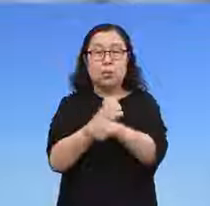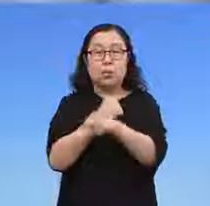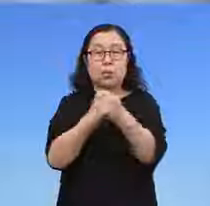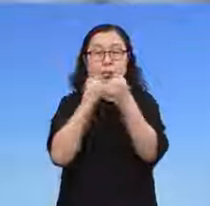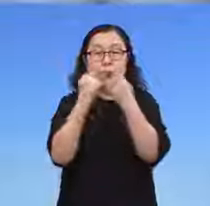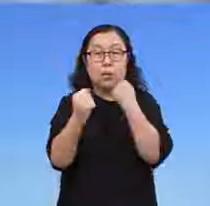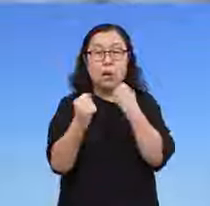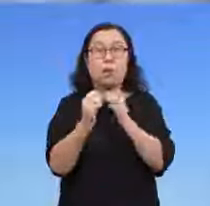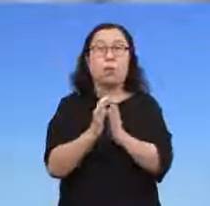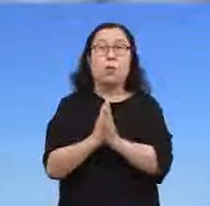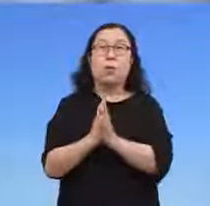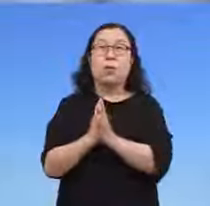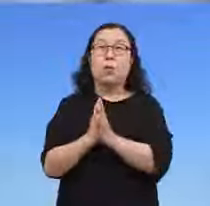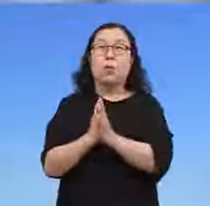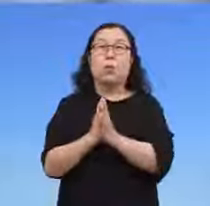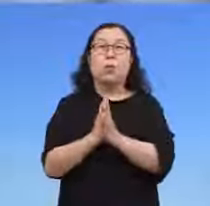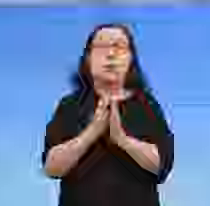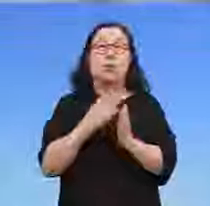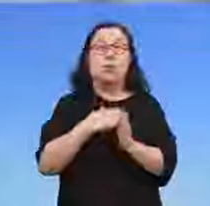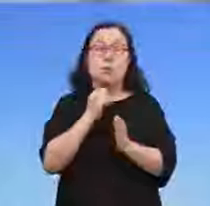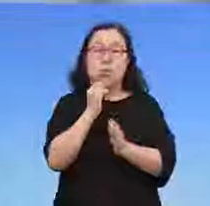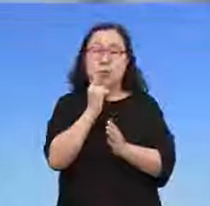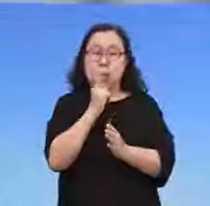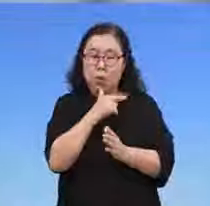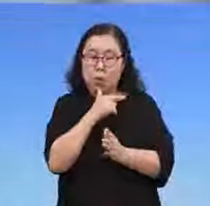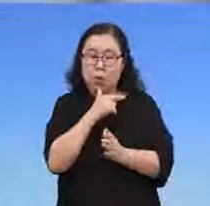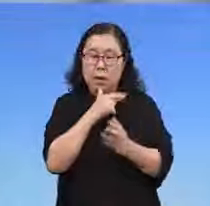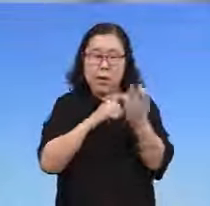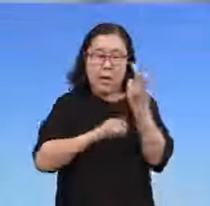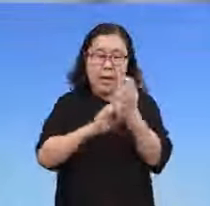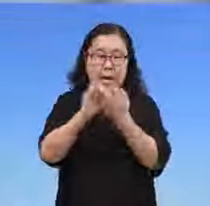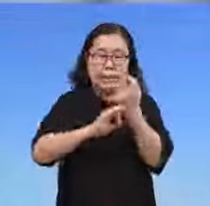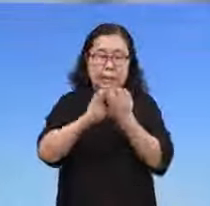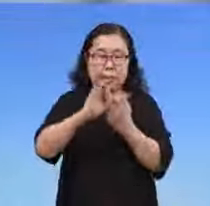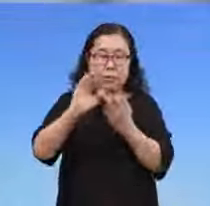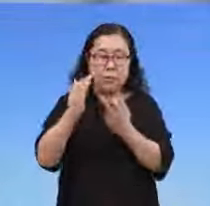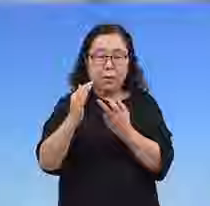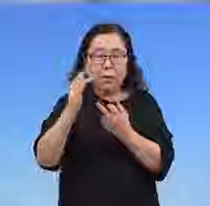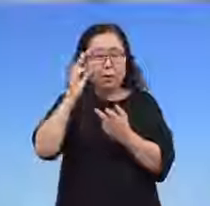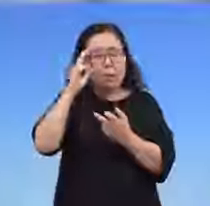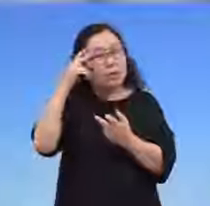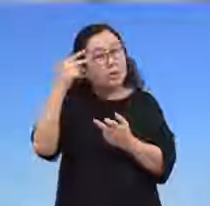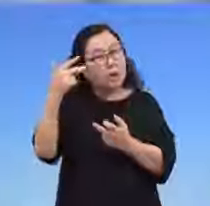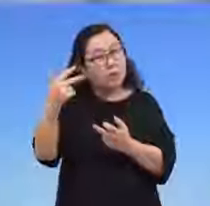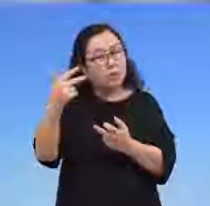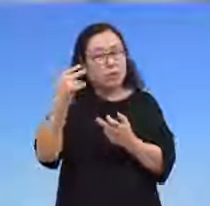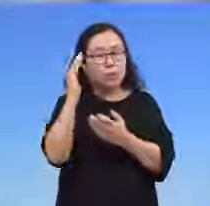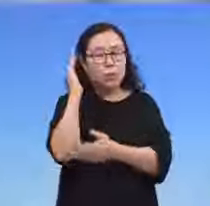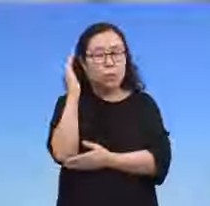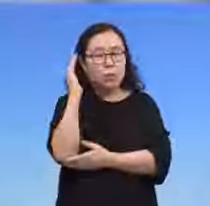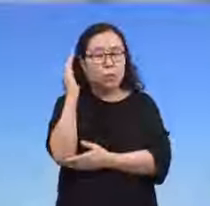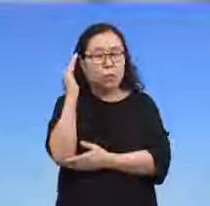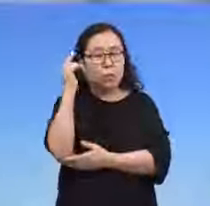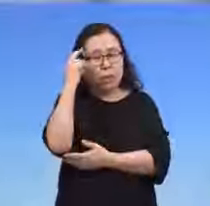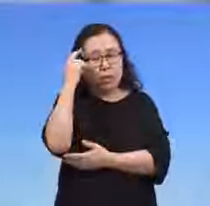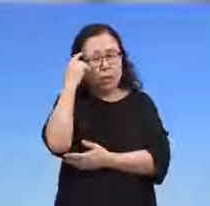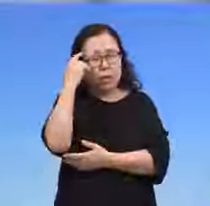했음에도 불구하고 여전히 월요일 아침이 되면은 이번 주 다음 주 설교할 머리가